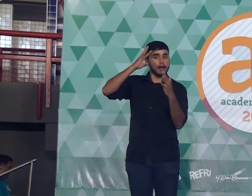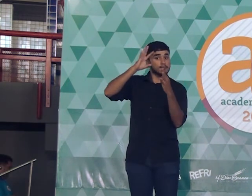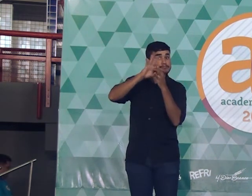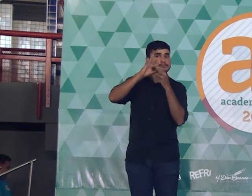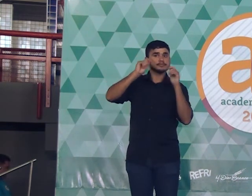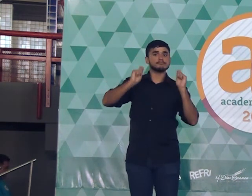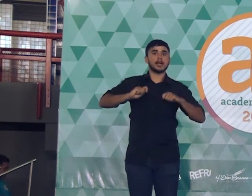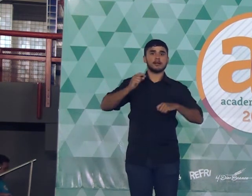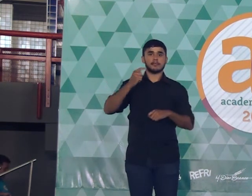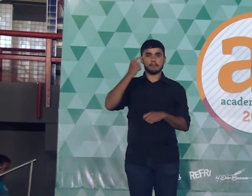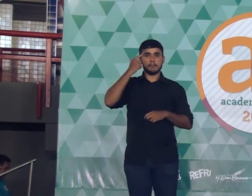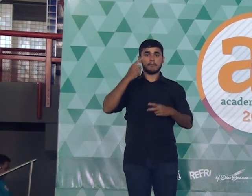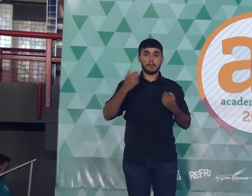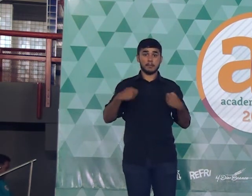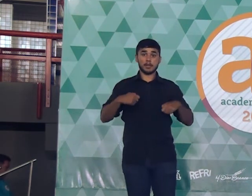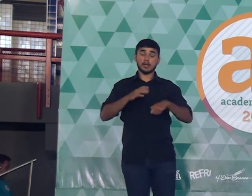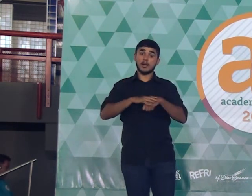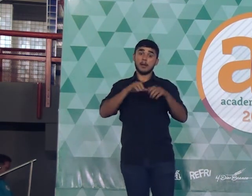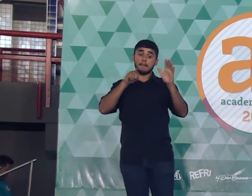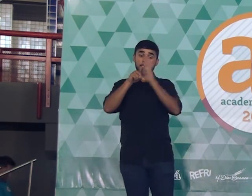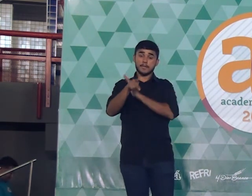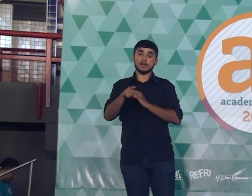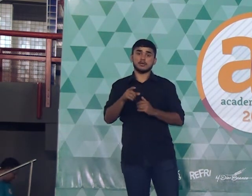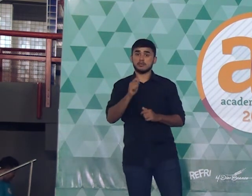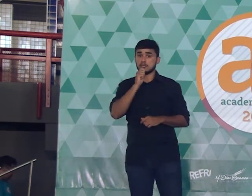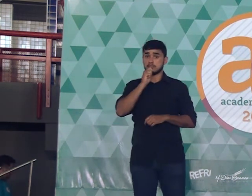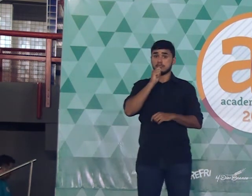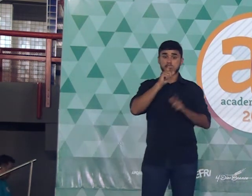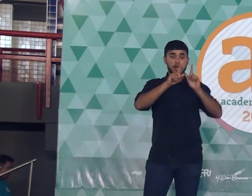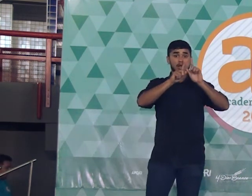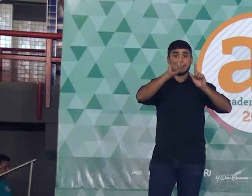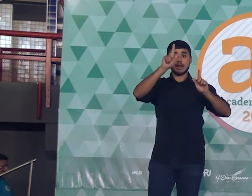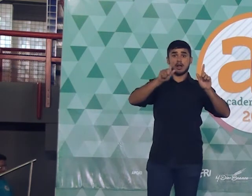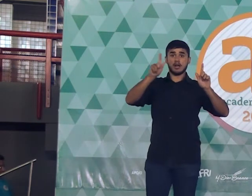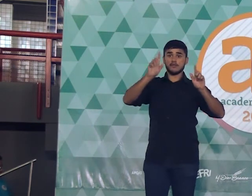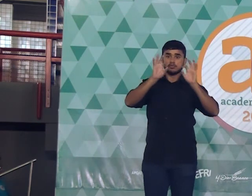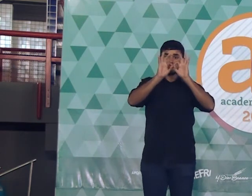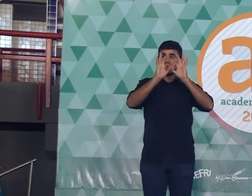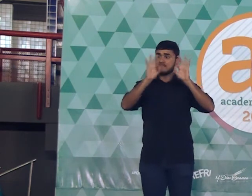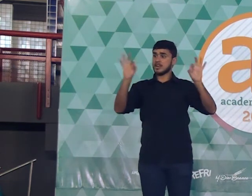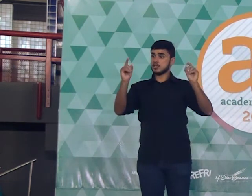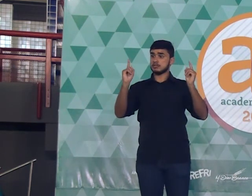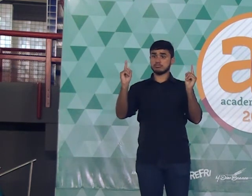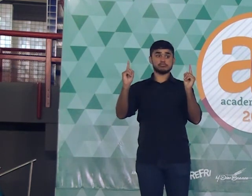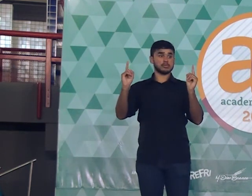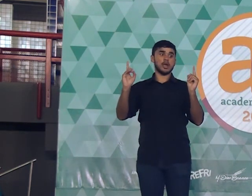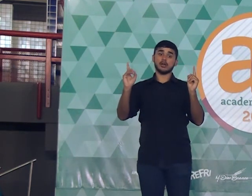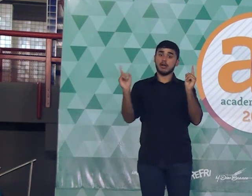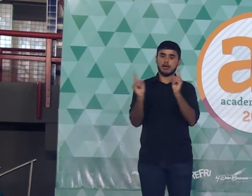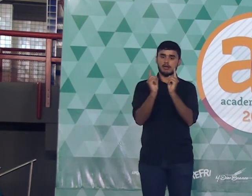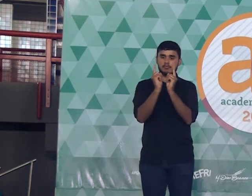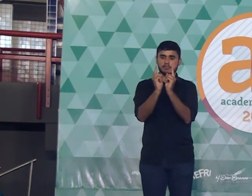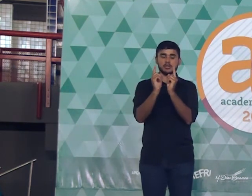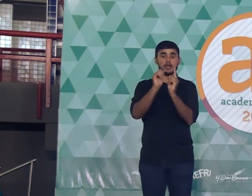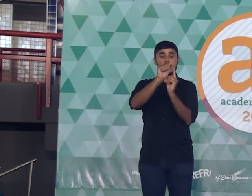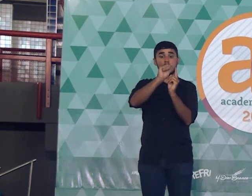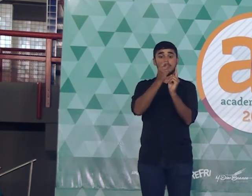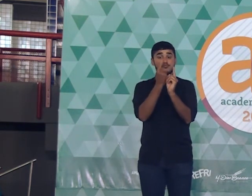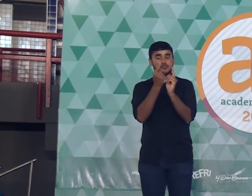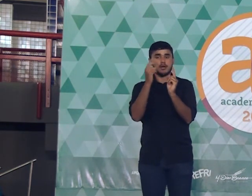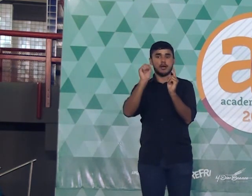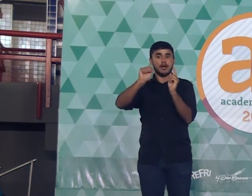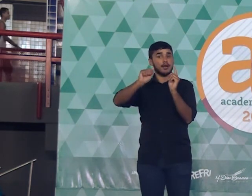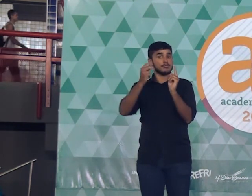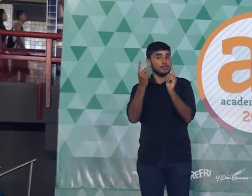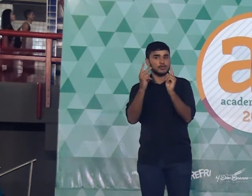Então, nesse tipo de questão, é comum ele não te pedir o gráfico inteiro, ele pedir apenas uma parte do gráfico. Então, por